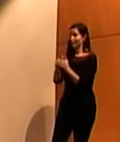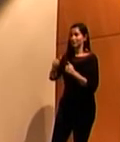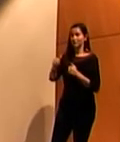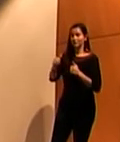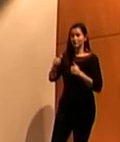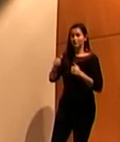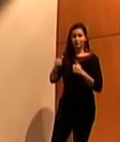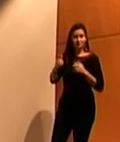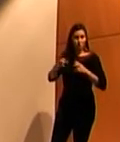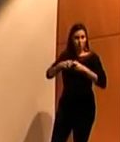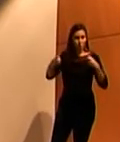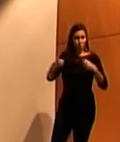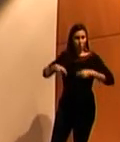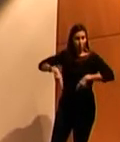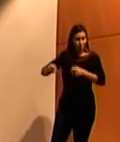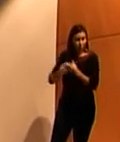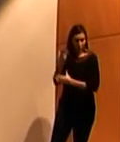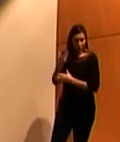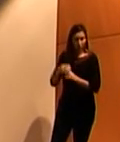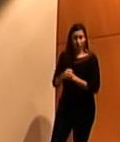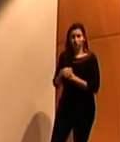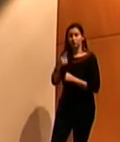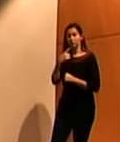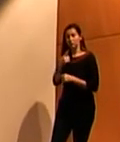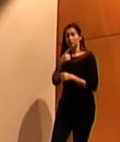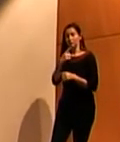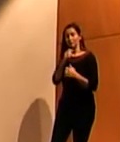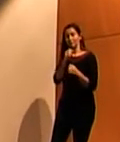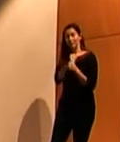cet atelier avec les architectes et à la construction de